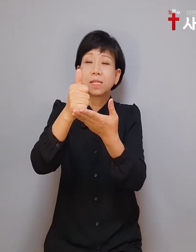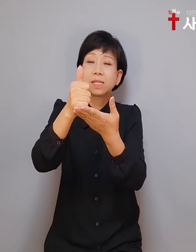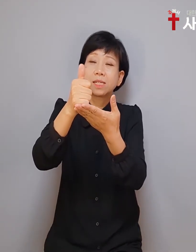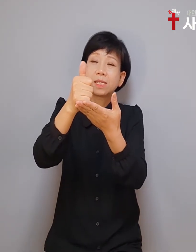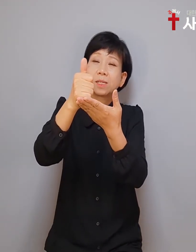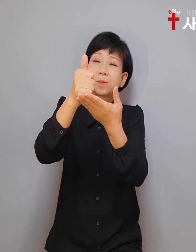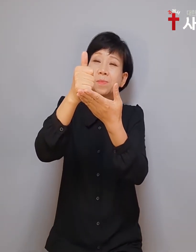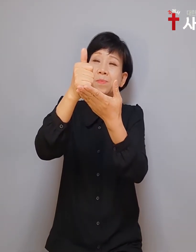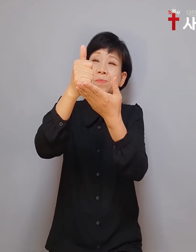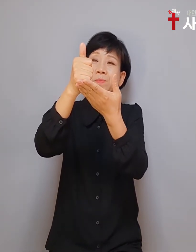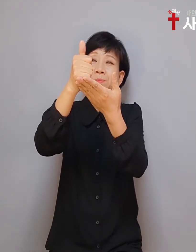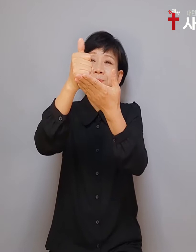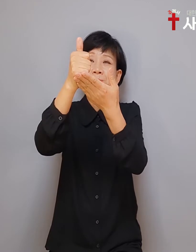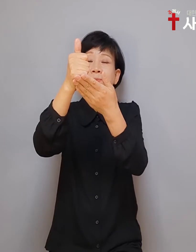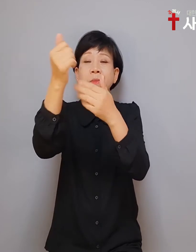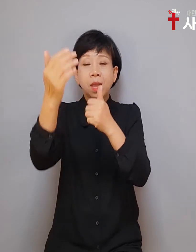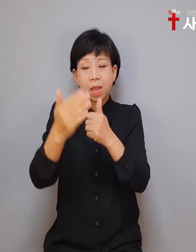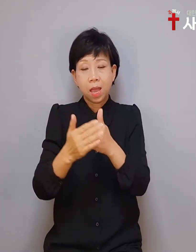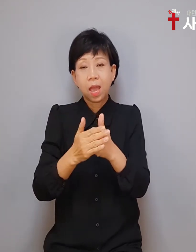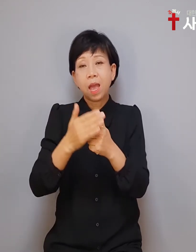하나님